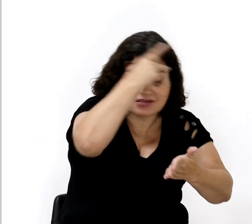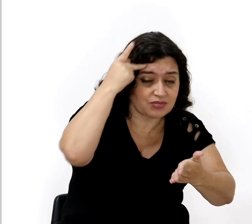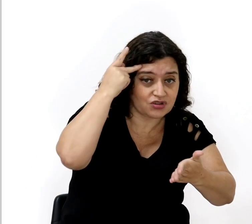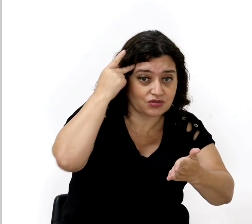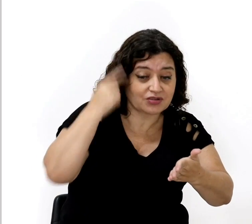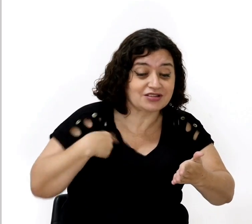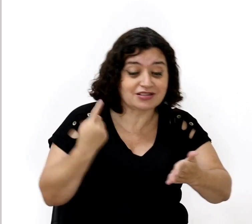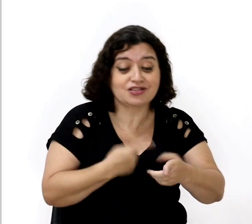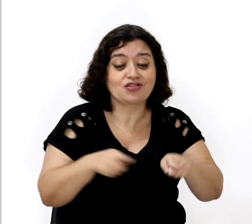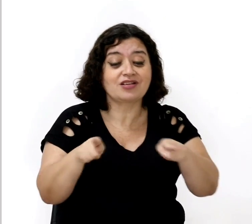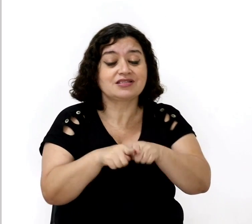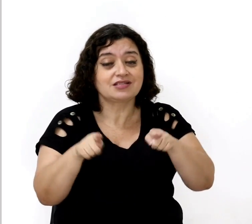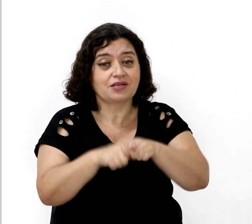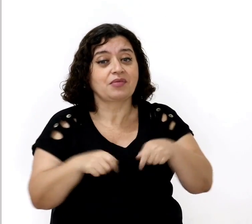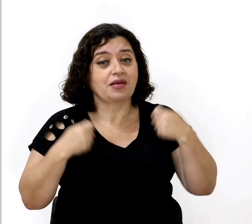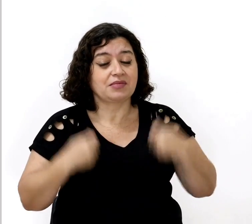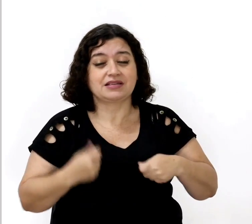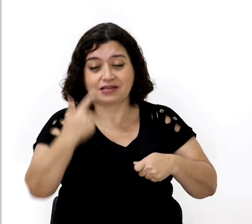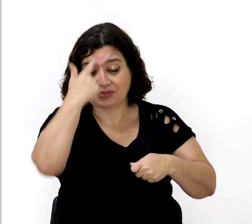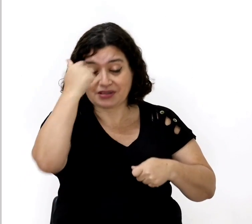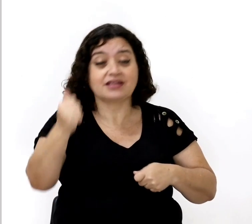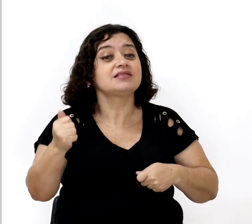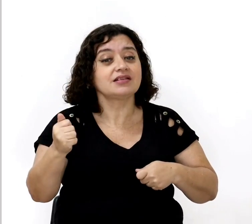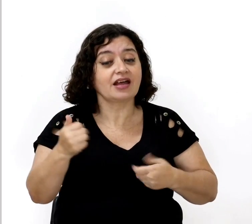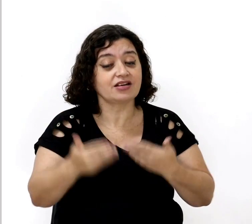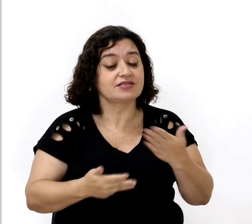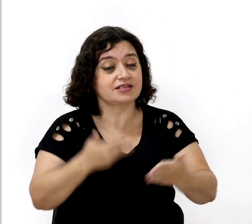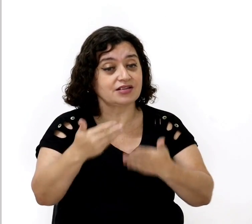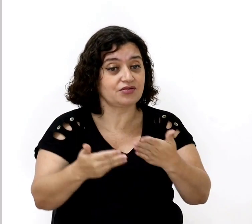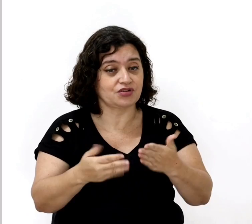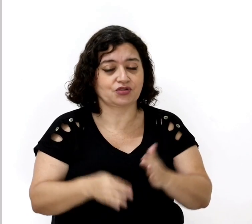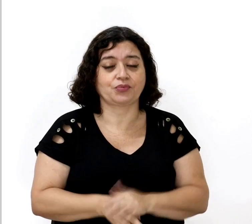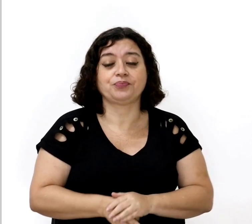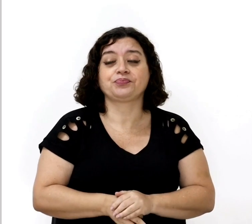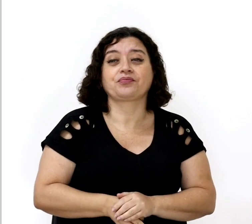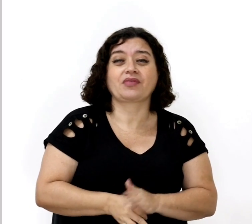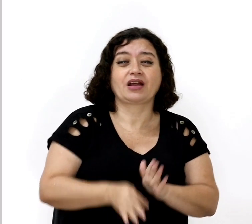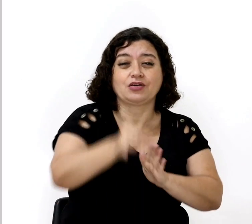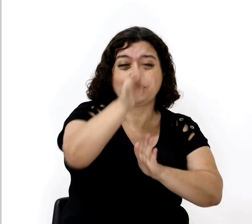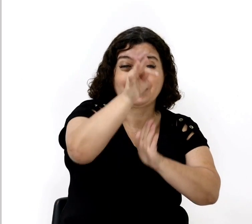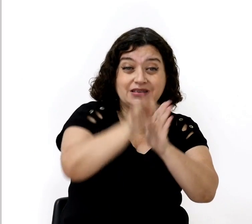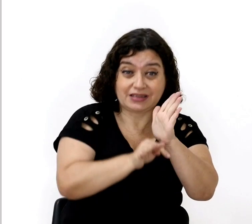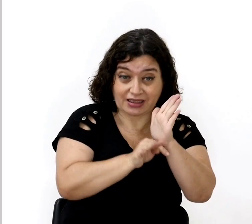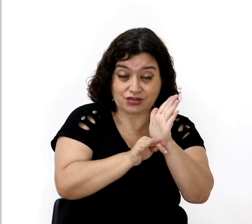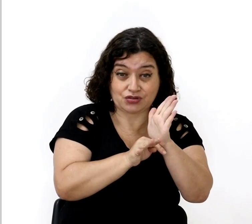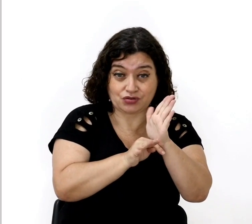de servir. O texto de Pedro ainda acrescenta a ideia